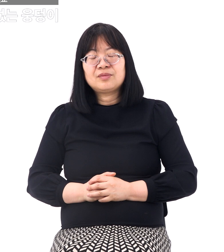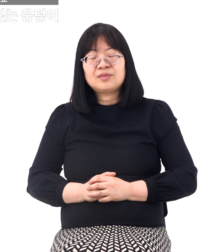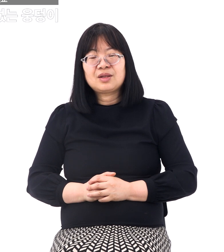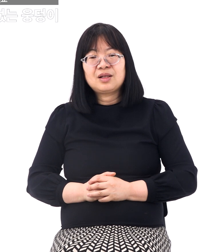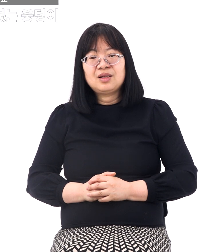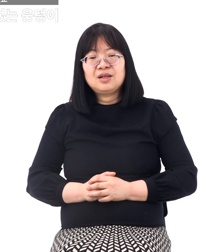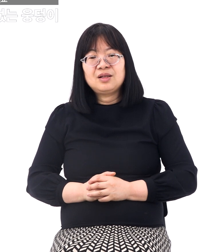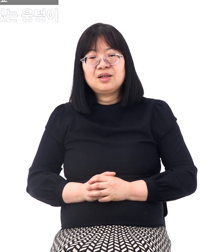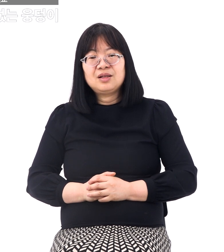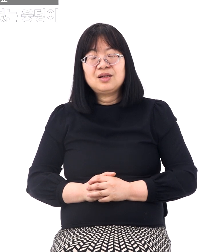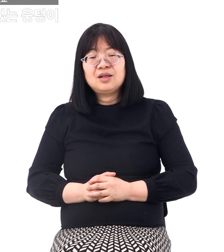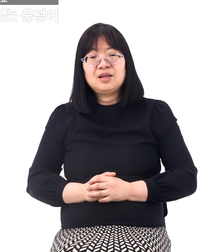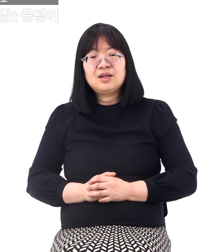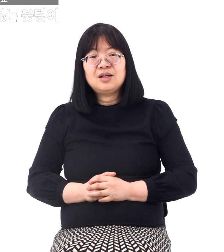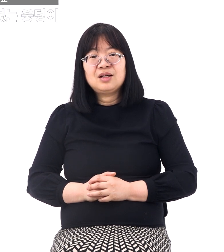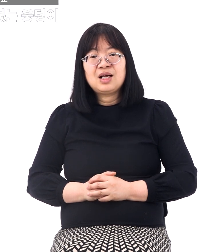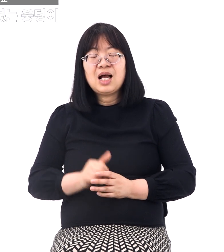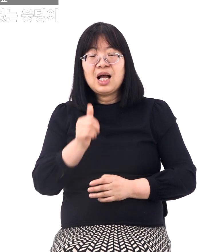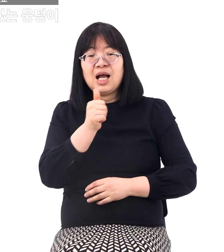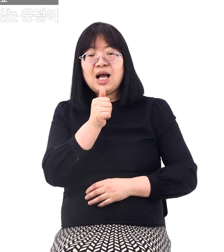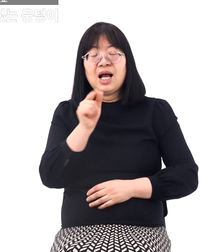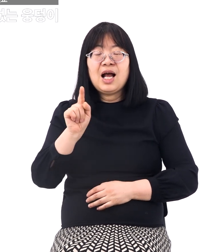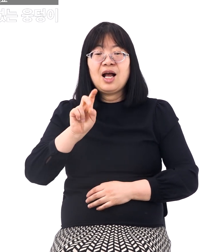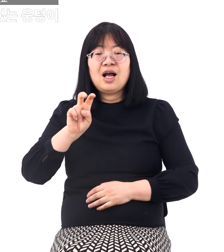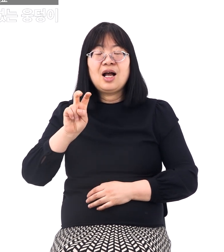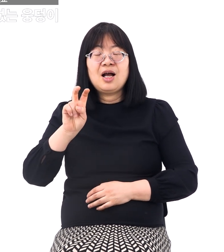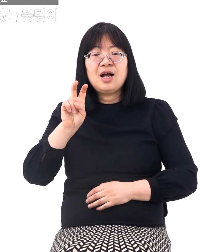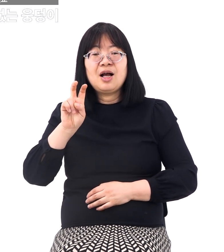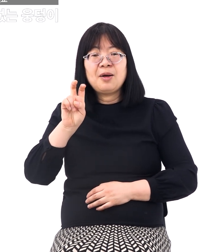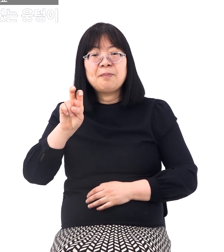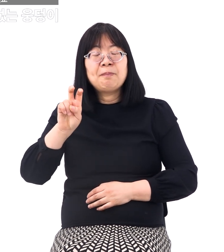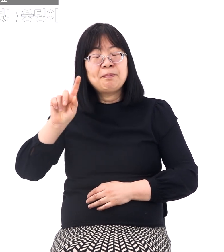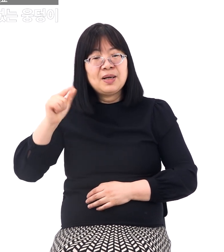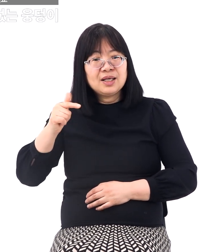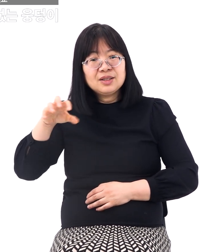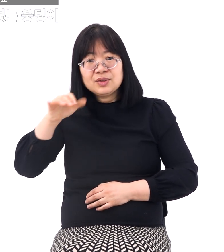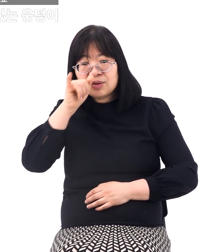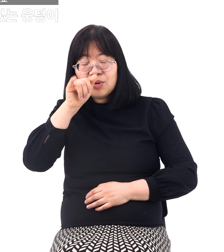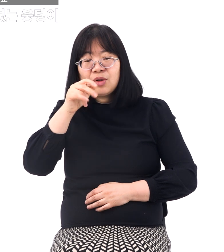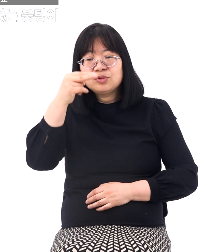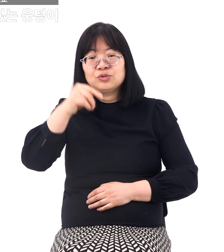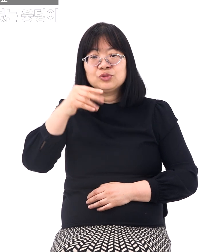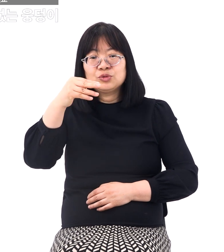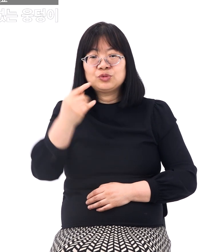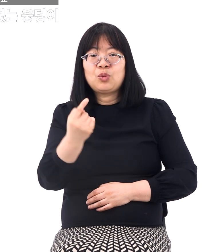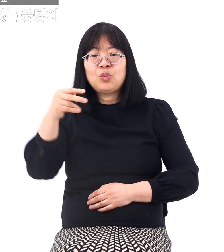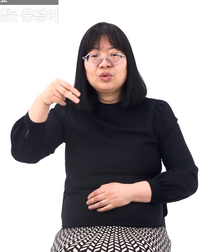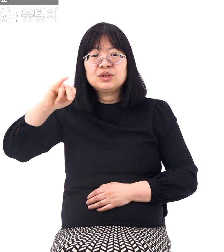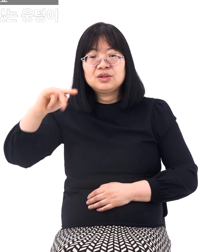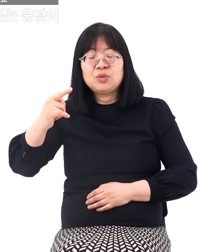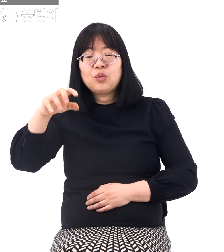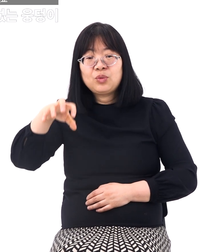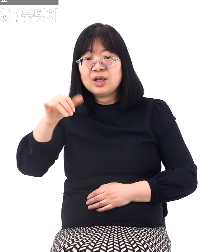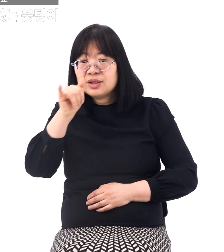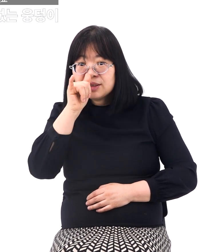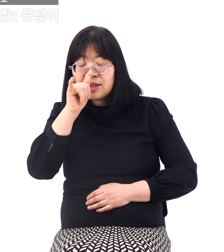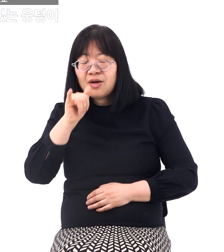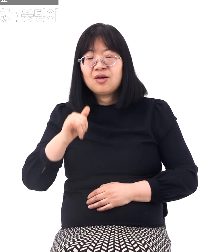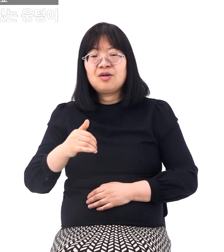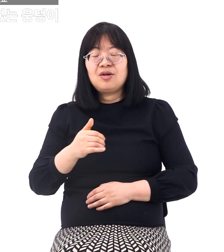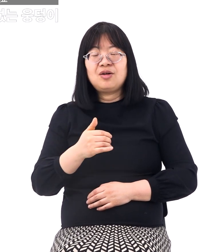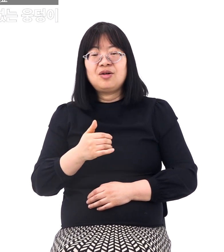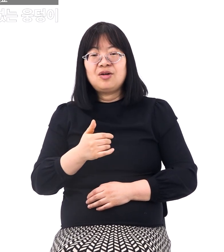접경한 하맛에도 임하겠고 두로와 시돈에도 임하리니 그들이